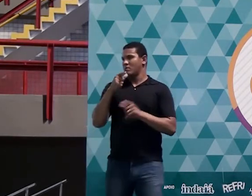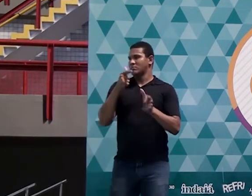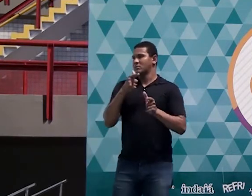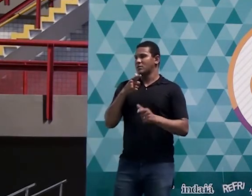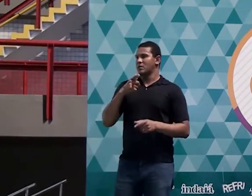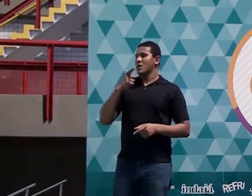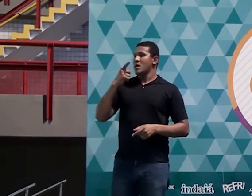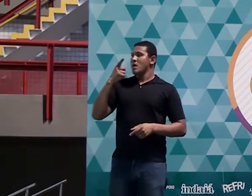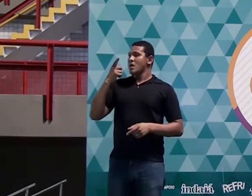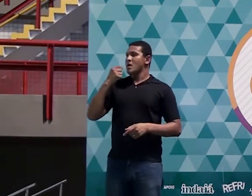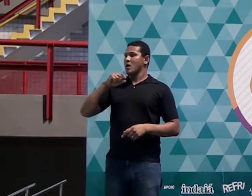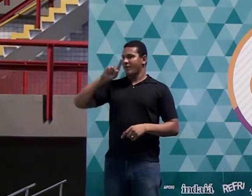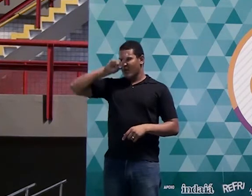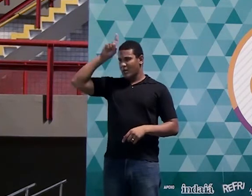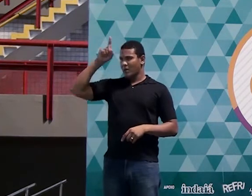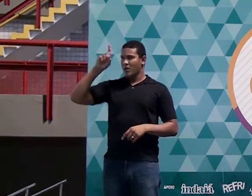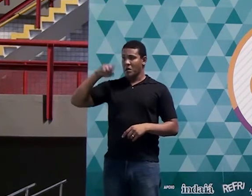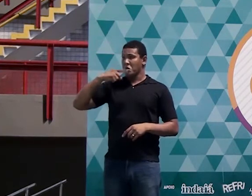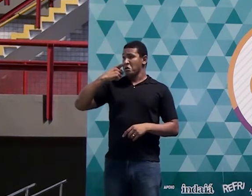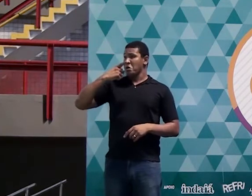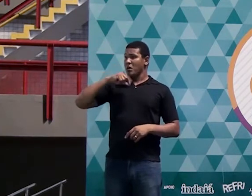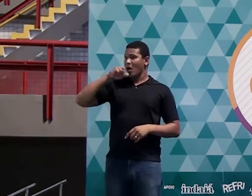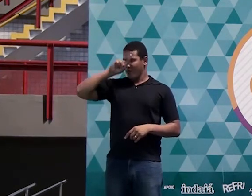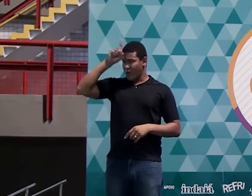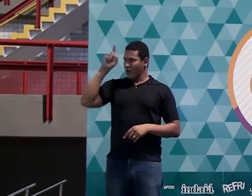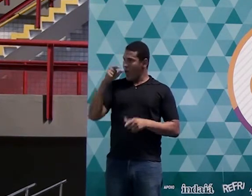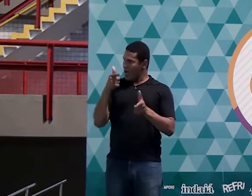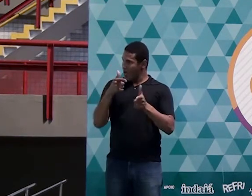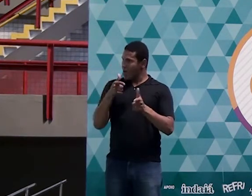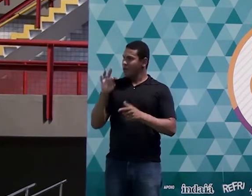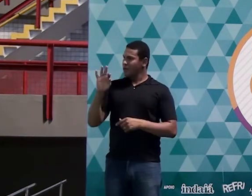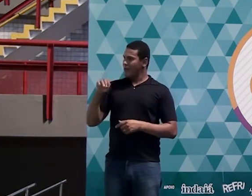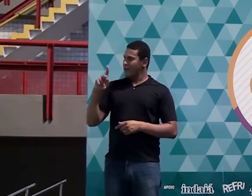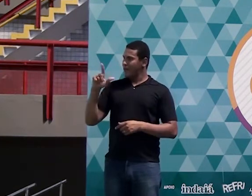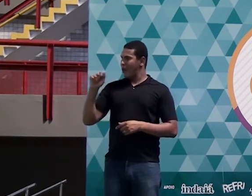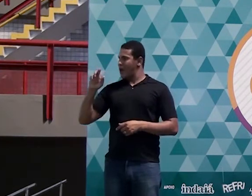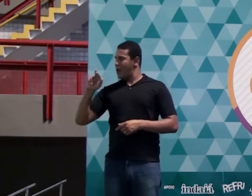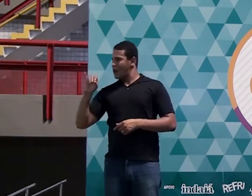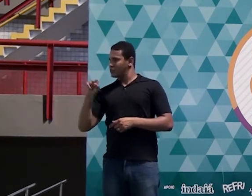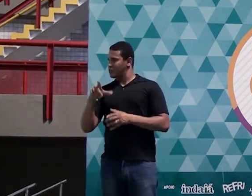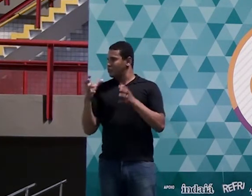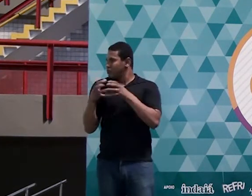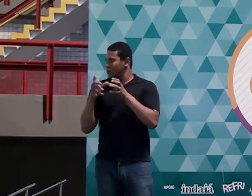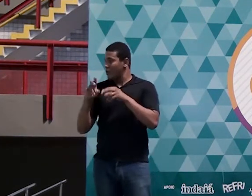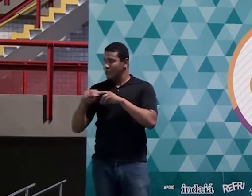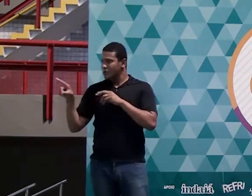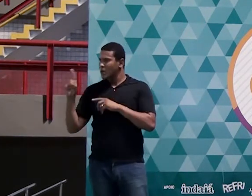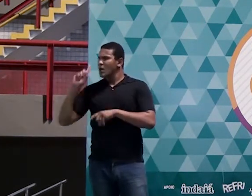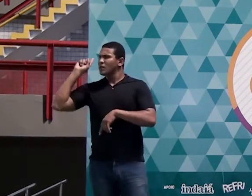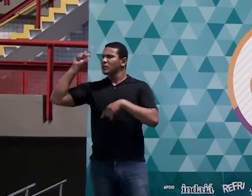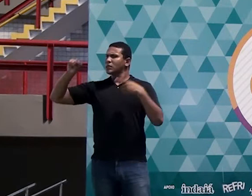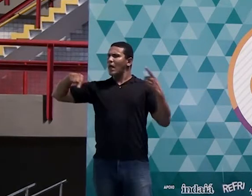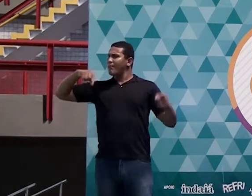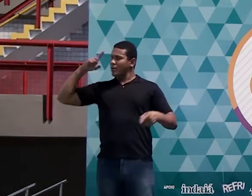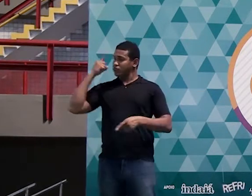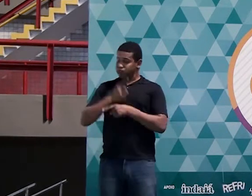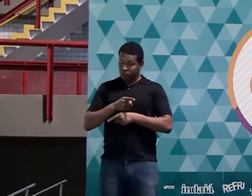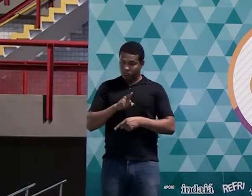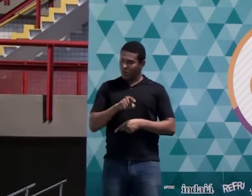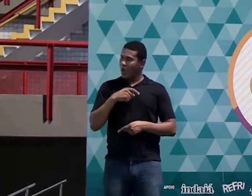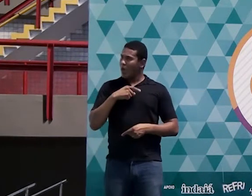eles foram embora porque descobriram segredos, riquezas valiosíssimas que não queriam dividir com